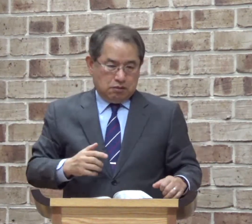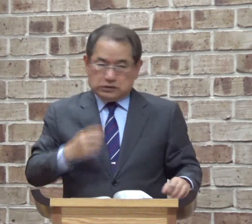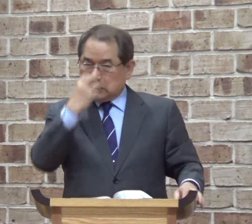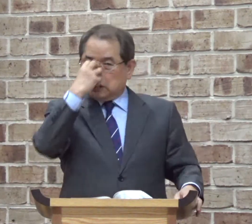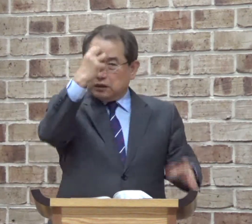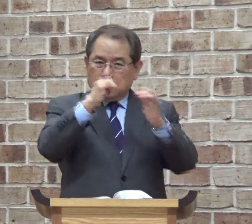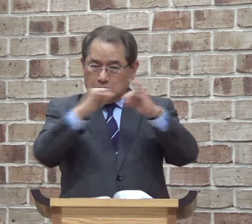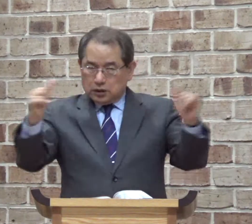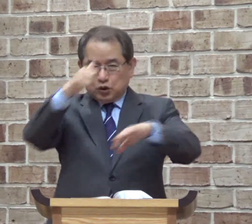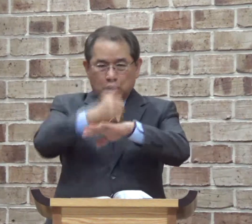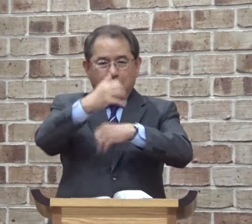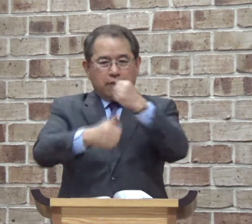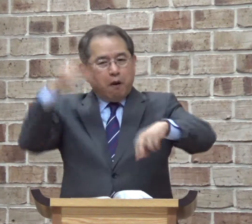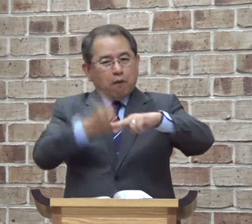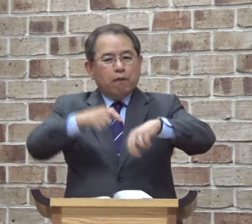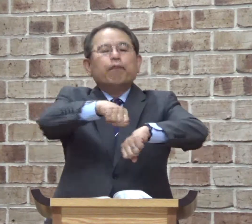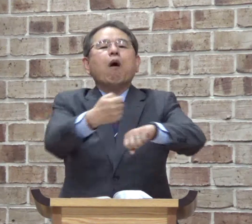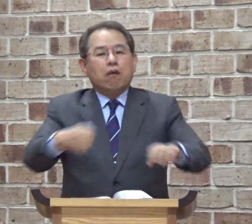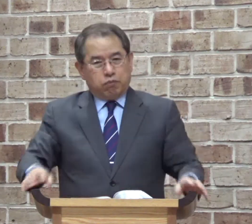심판이 있다는 것입니다.